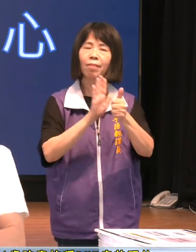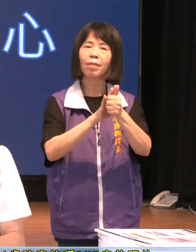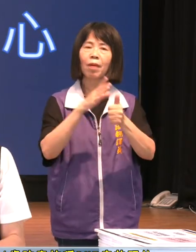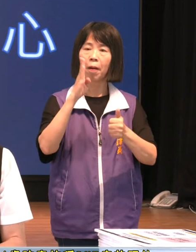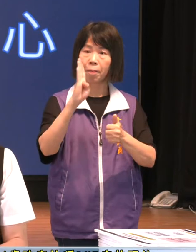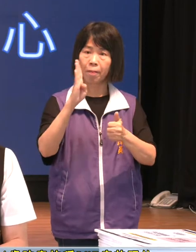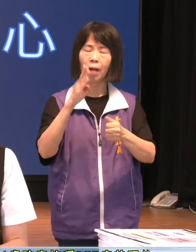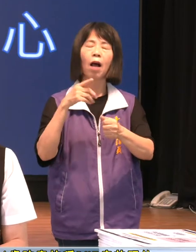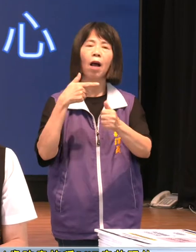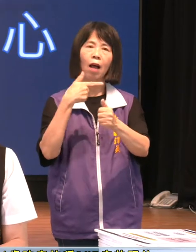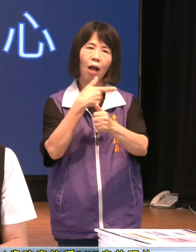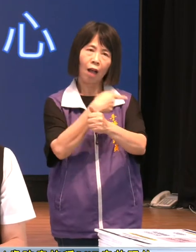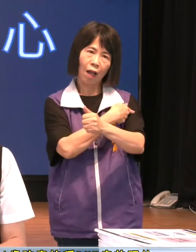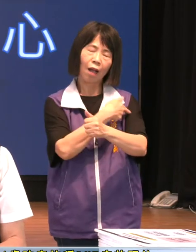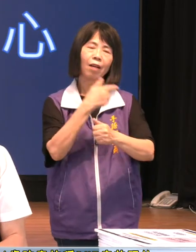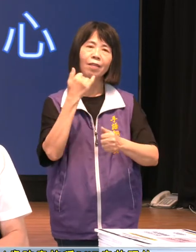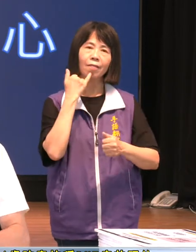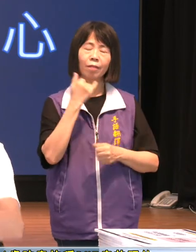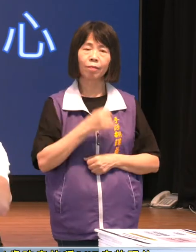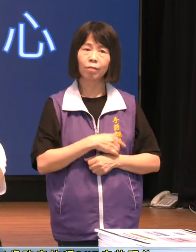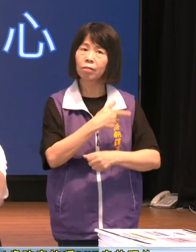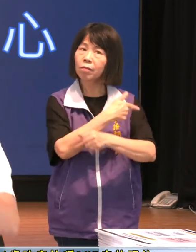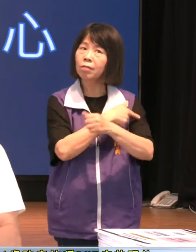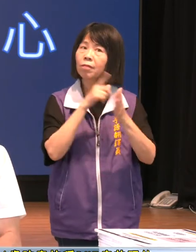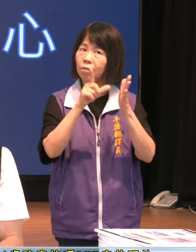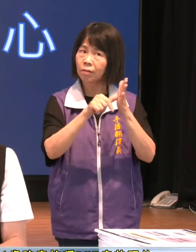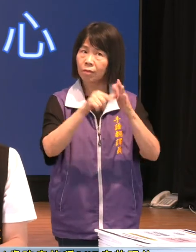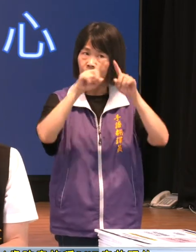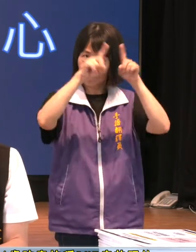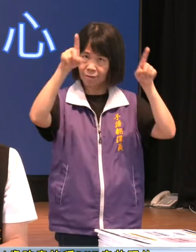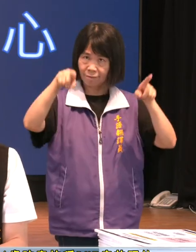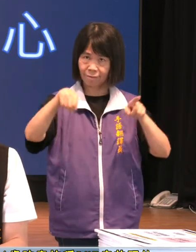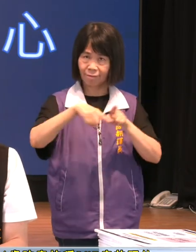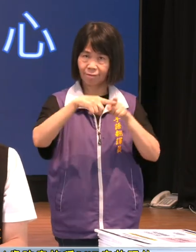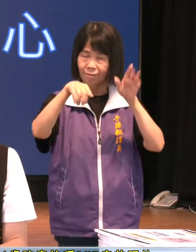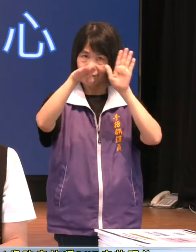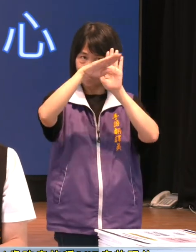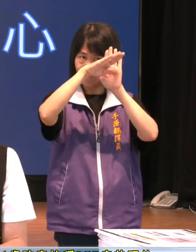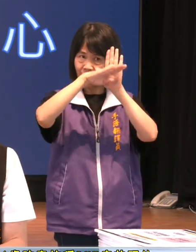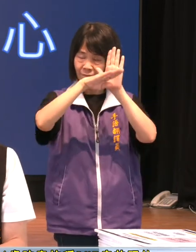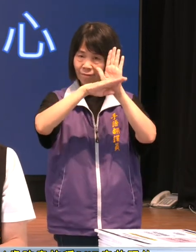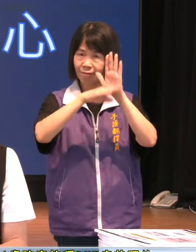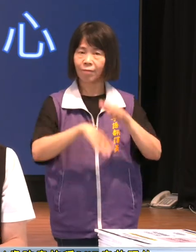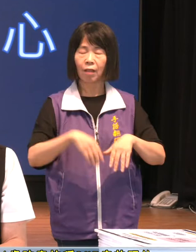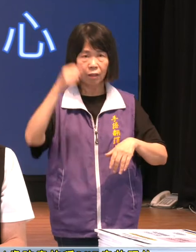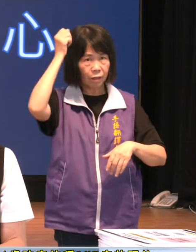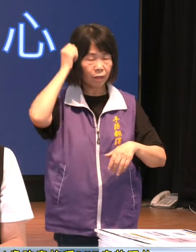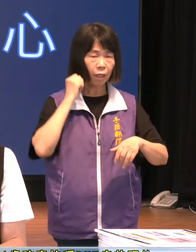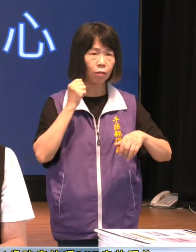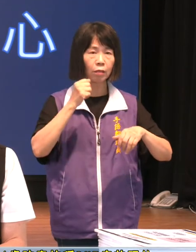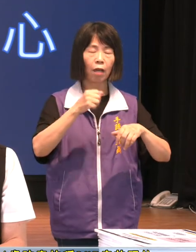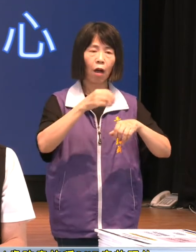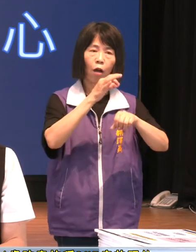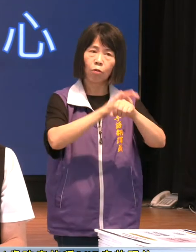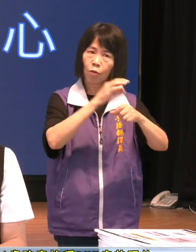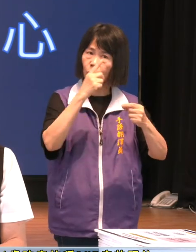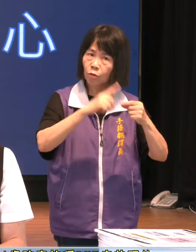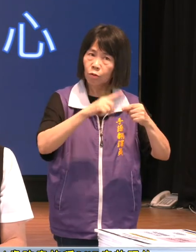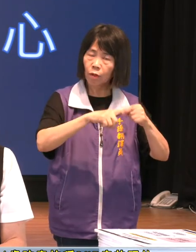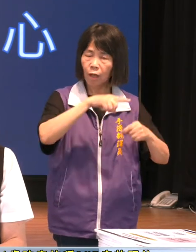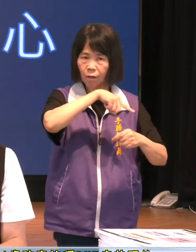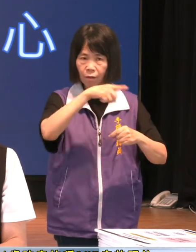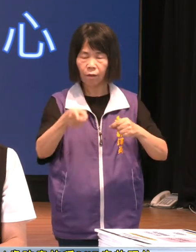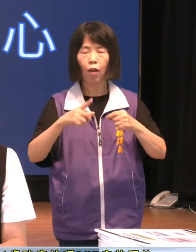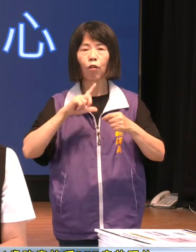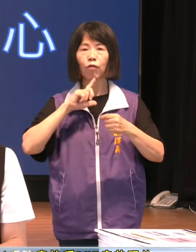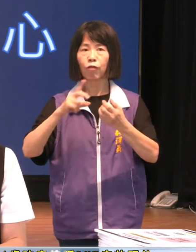的疫苗接种那接种的时间就如这张手板上面从早上的瑞士乡一直到我们的富里